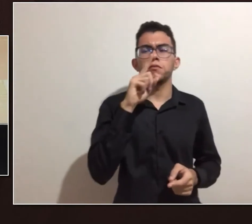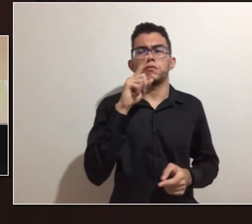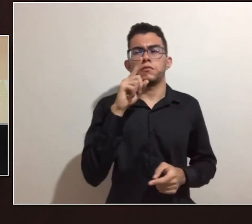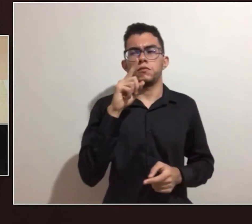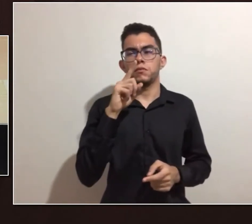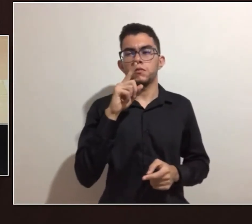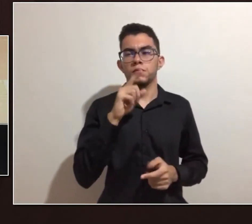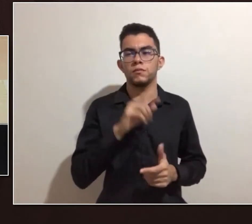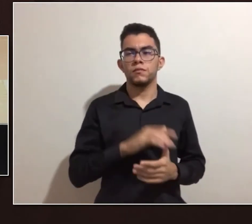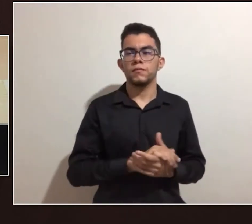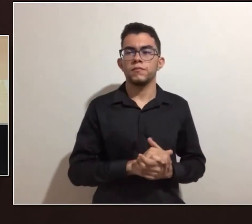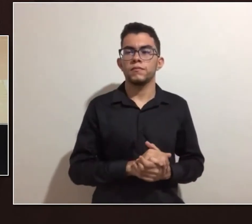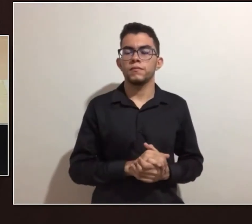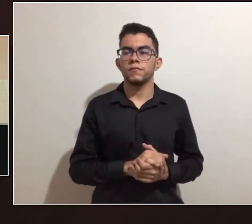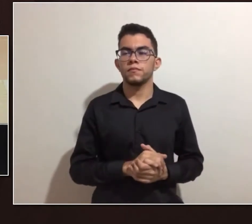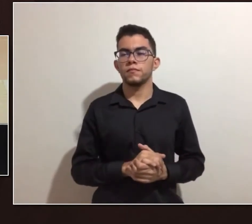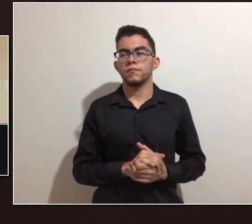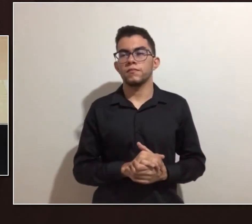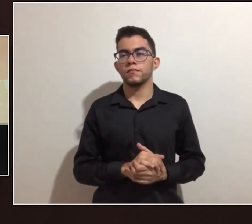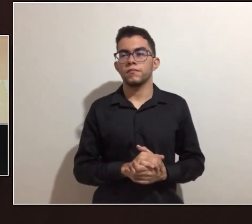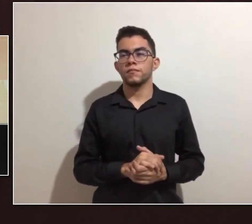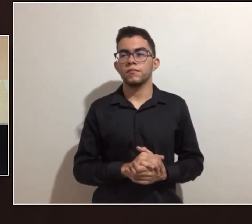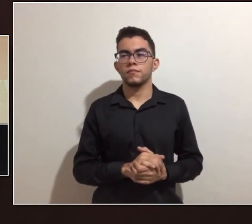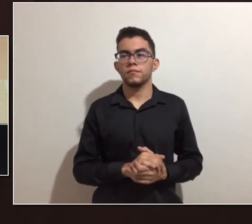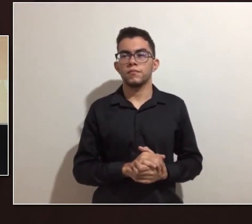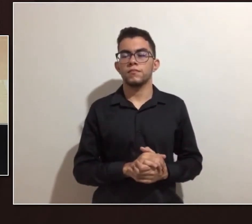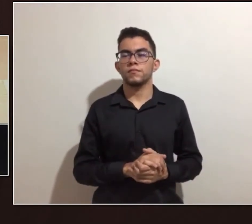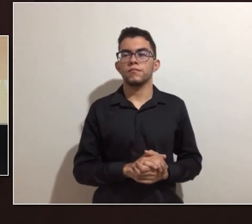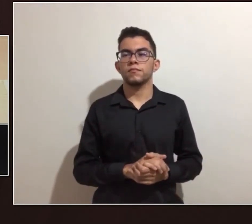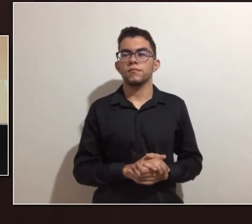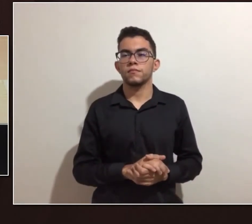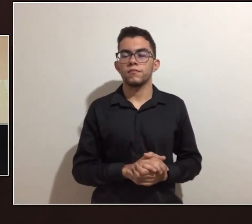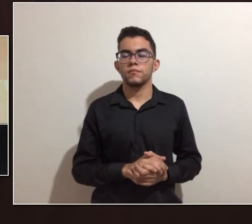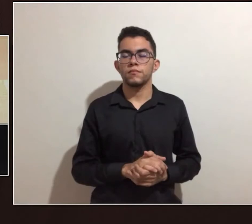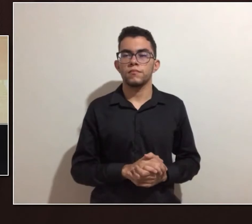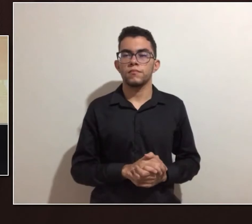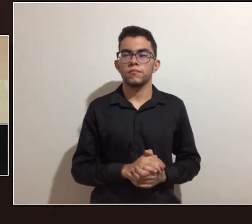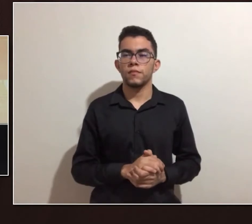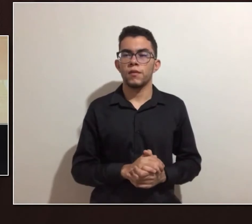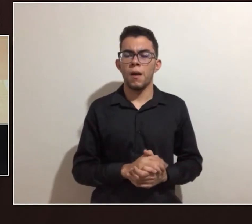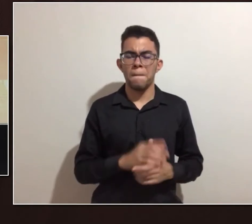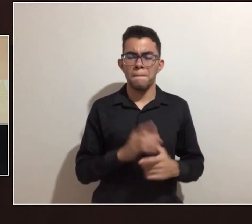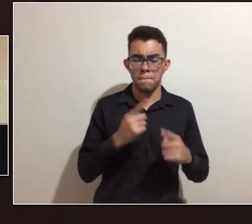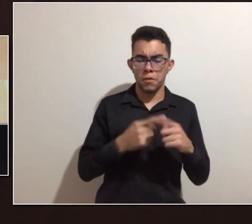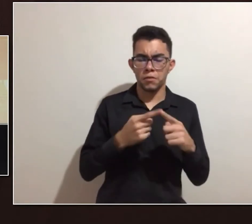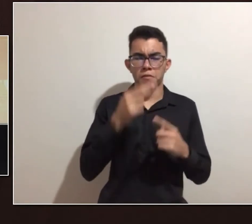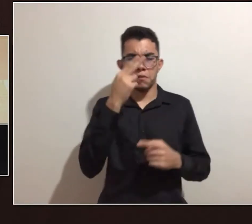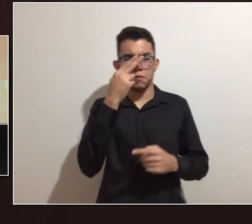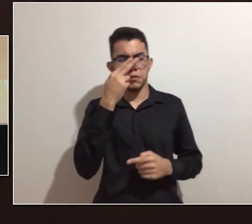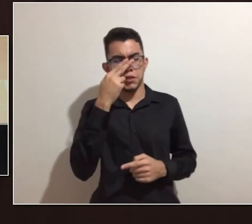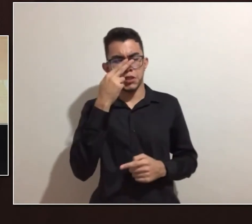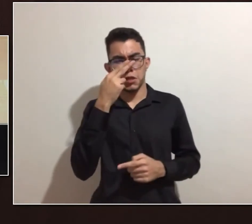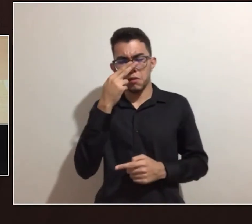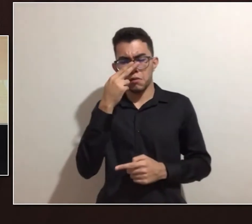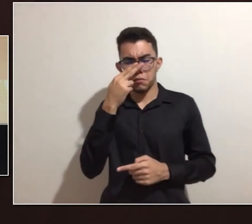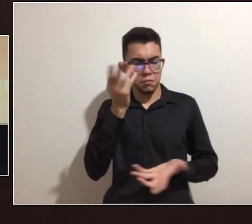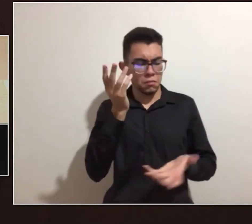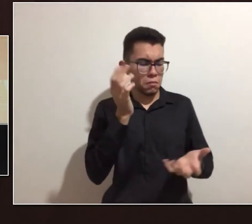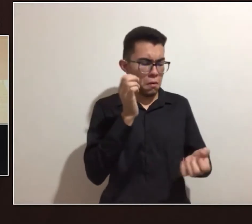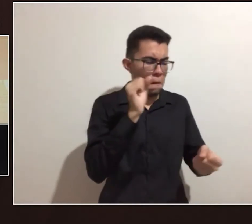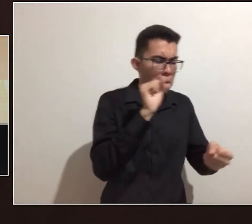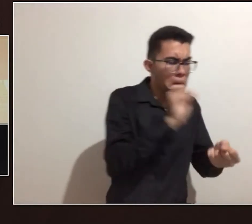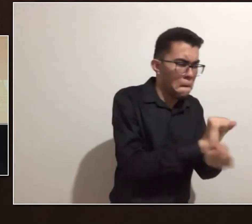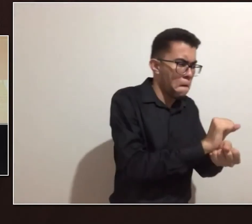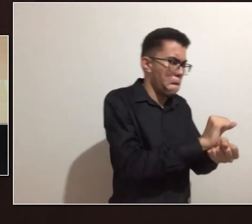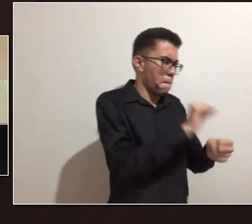Por que vem interferir, vocês os cristãos, por que vem interferir a nossa adoração nos nossos templos, as nossas